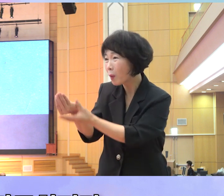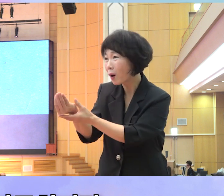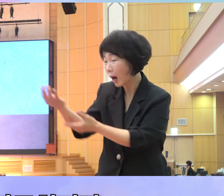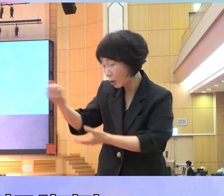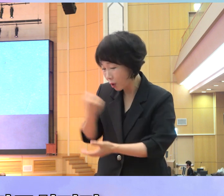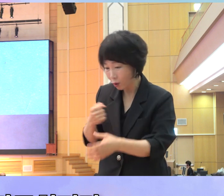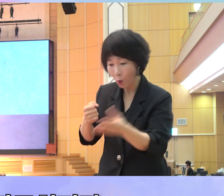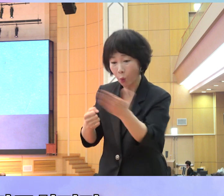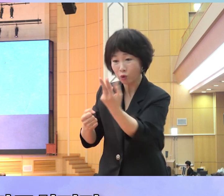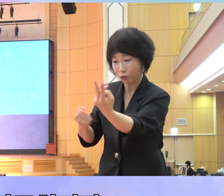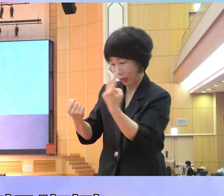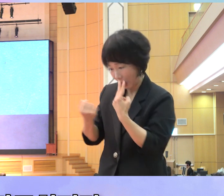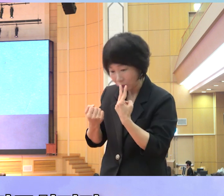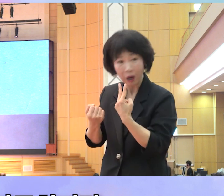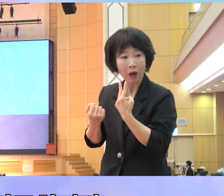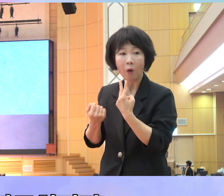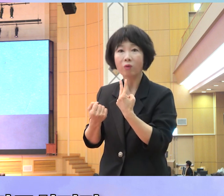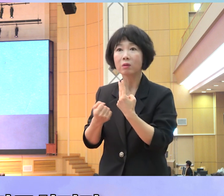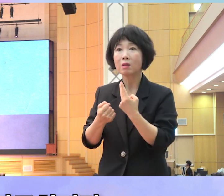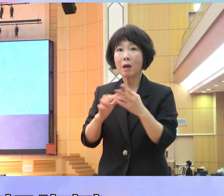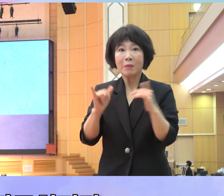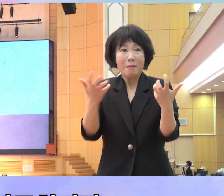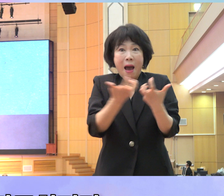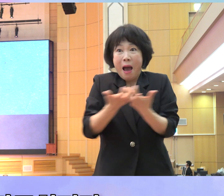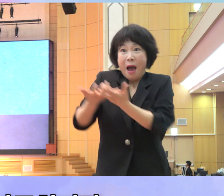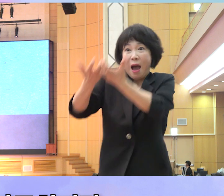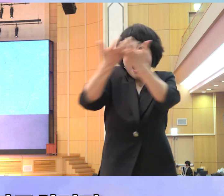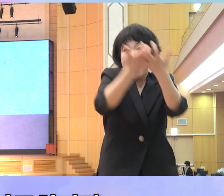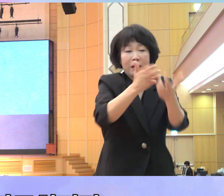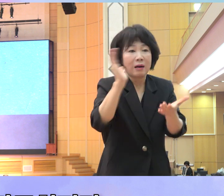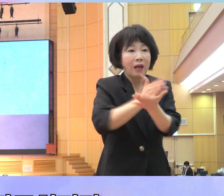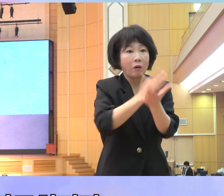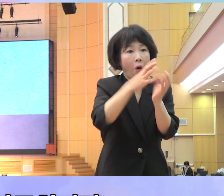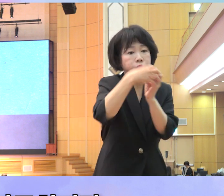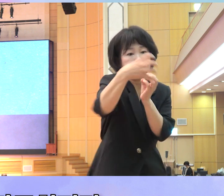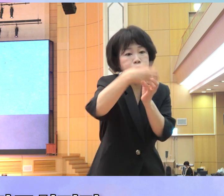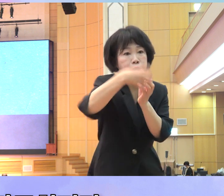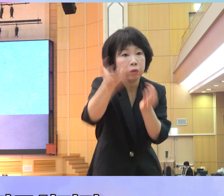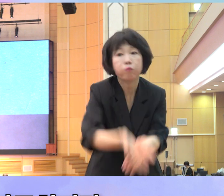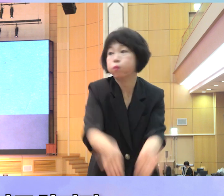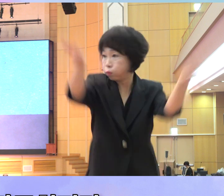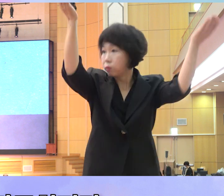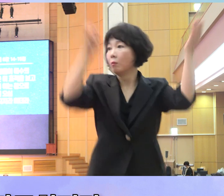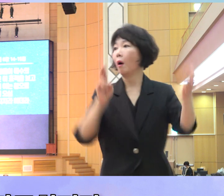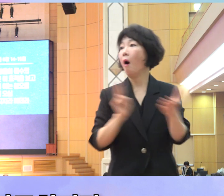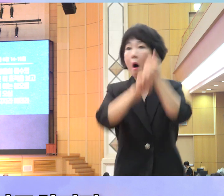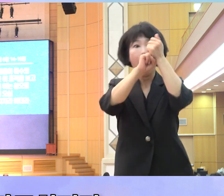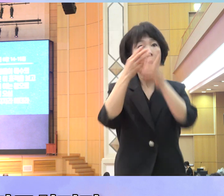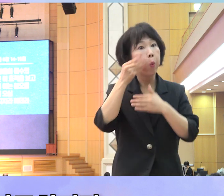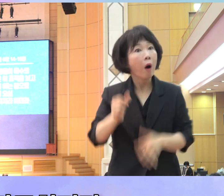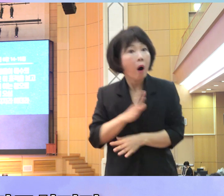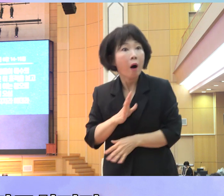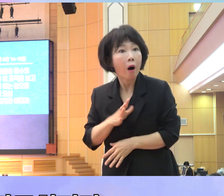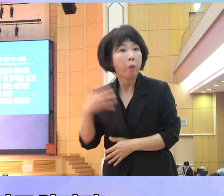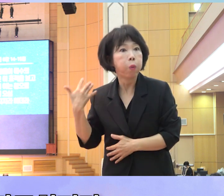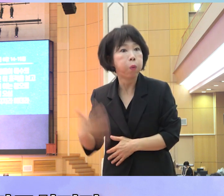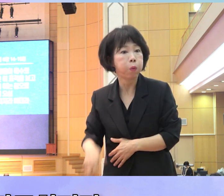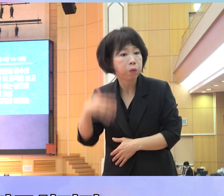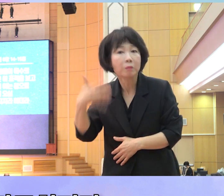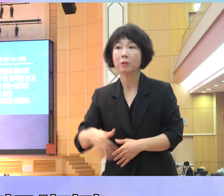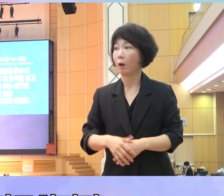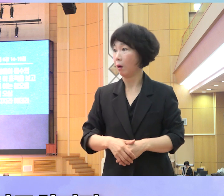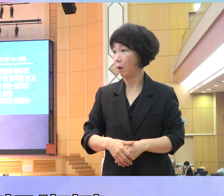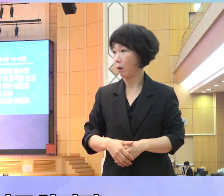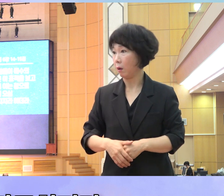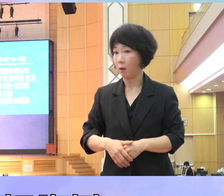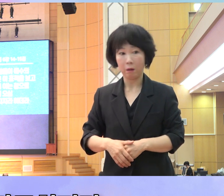난 거예요. 막 엄청나게 막 난리가 났습니다. 요한복음 16장 14절 한번 보실까요? 요한복음 14장 6장